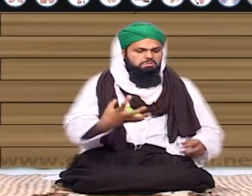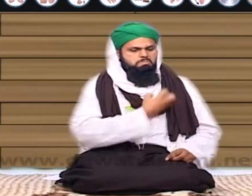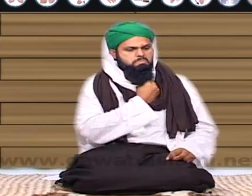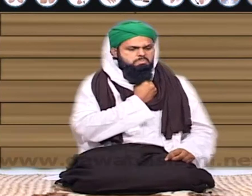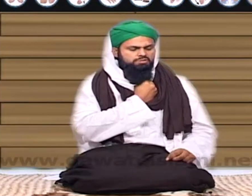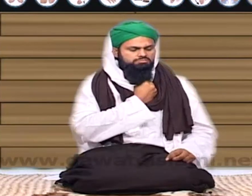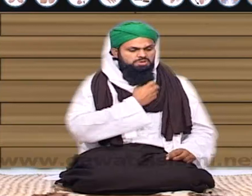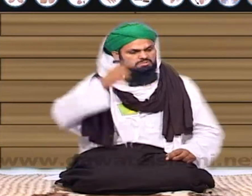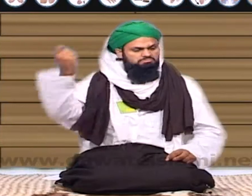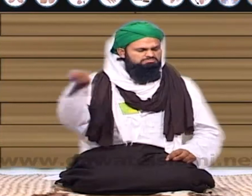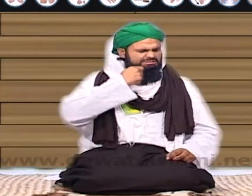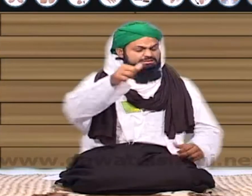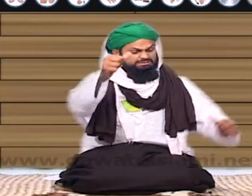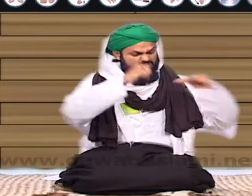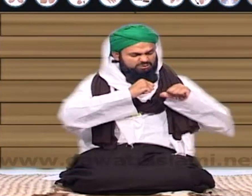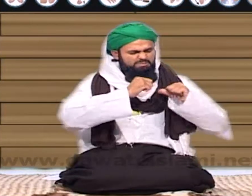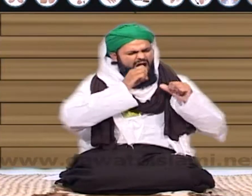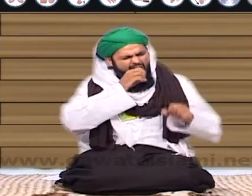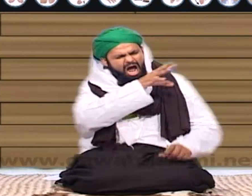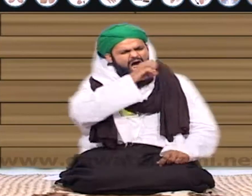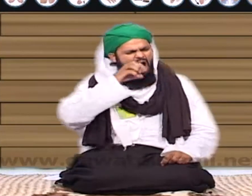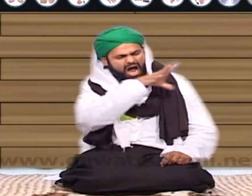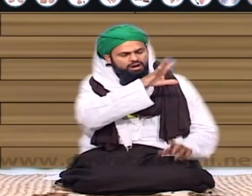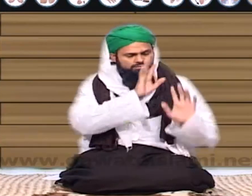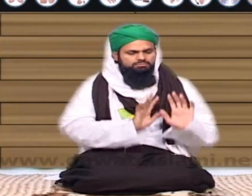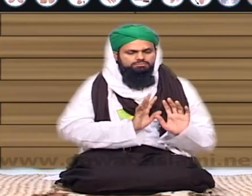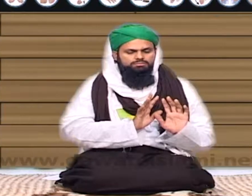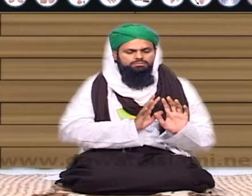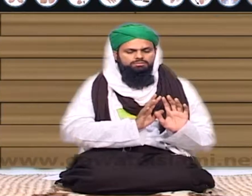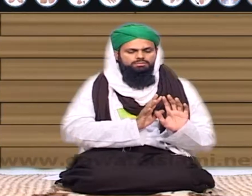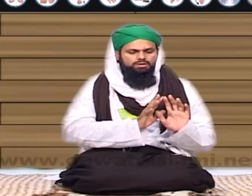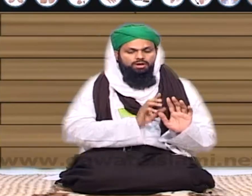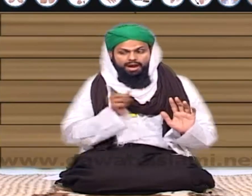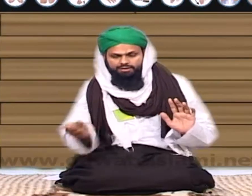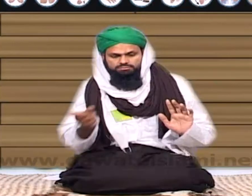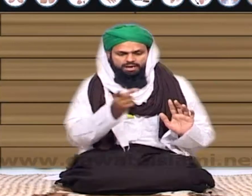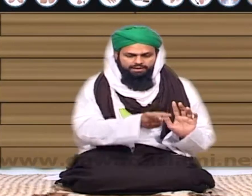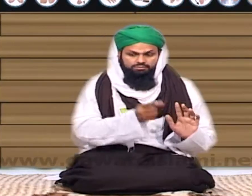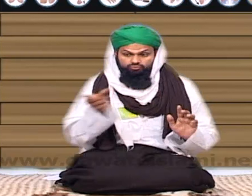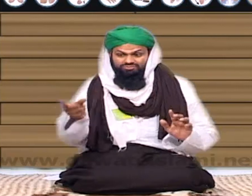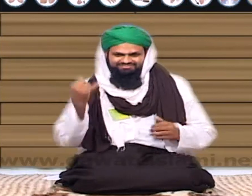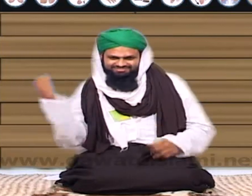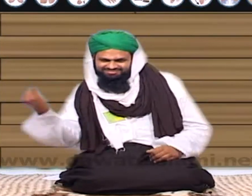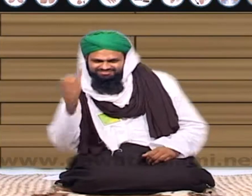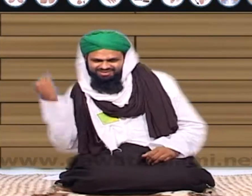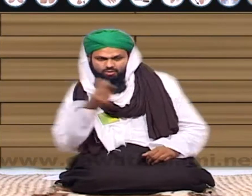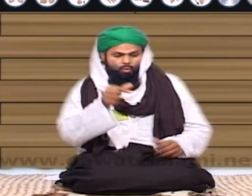کہ دشمنوں نے اس کو پکڑ رکھا ہے اور اس کی پٹائی کر رہے ہیں اور یہ چلا رہا ہے۔ اب دونوں میں سے ایک سیر کر